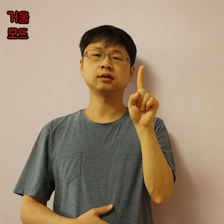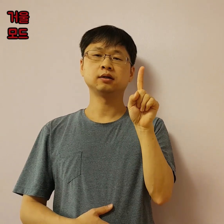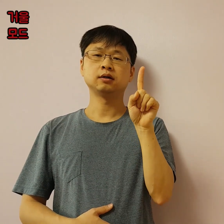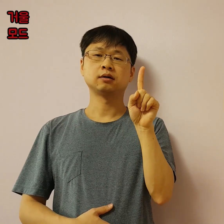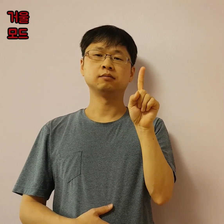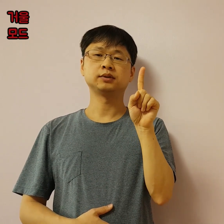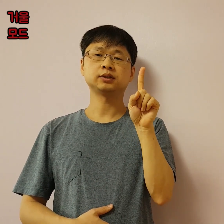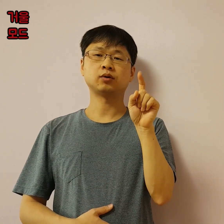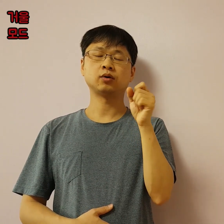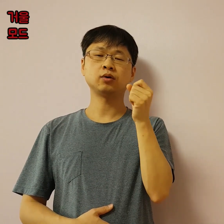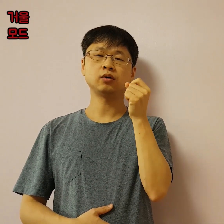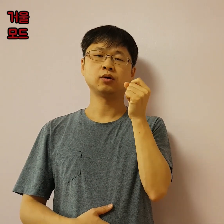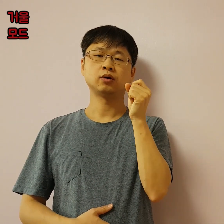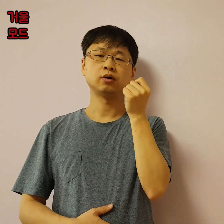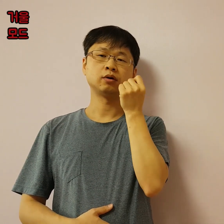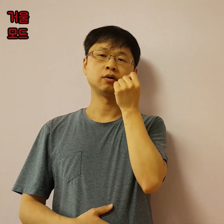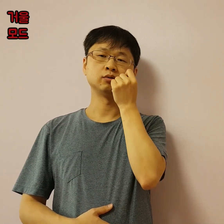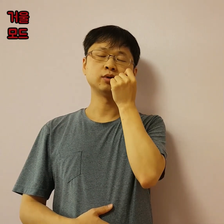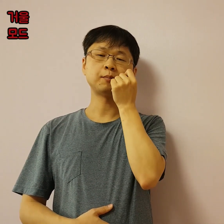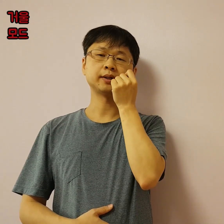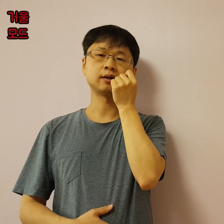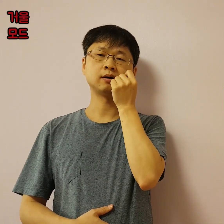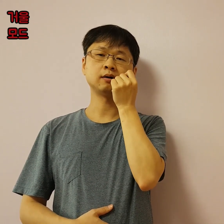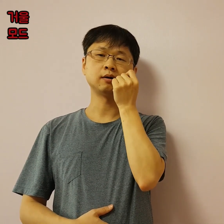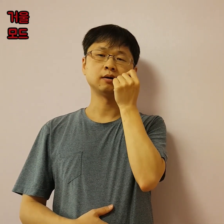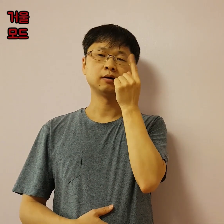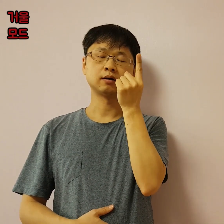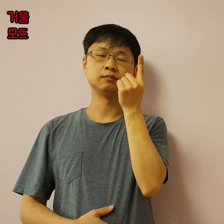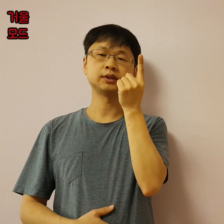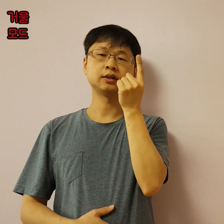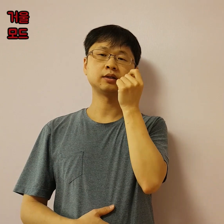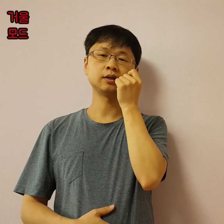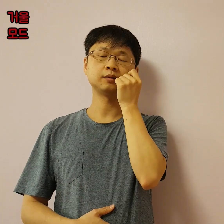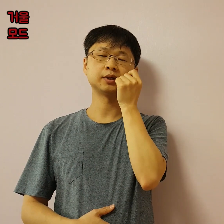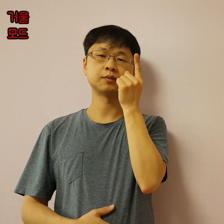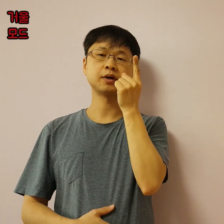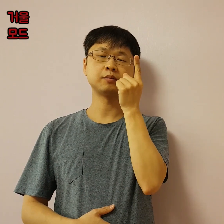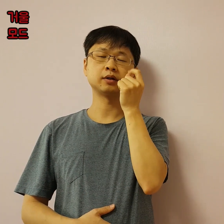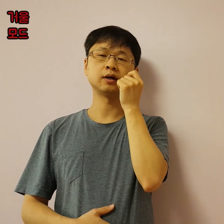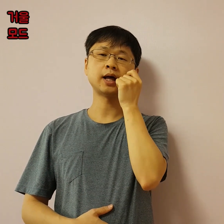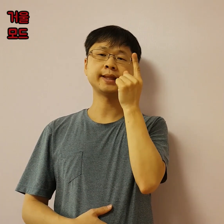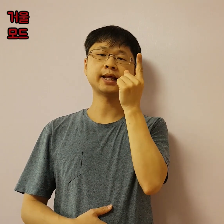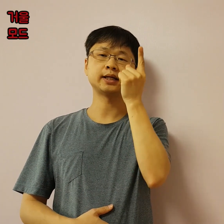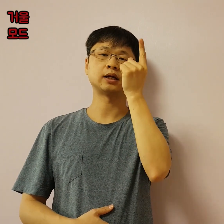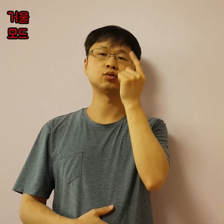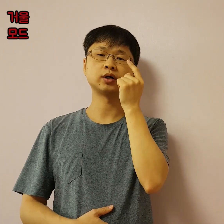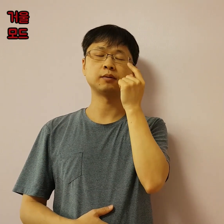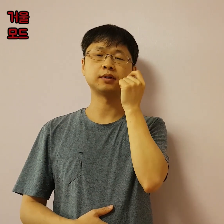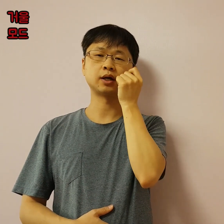것은 검지로 눈앞에서 검지를 튕기면서 펴면은 한 달이란 수어가 됩니다.